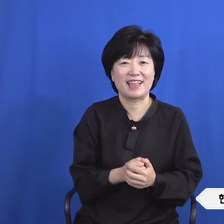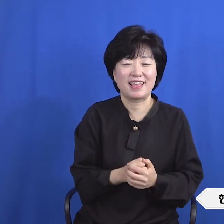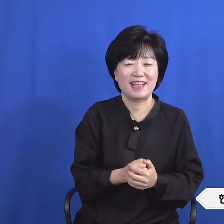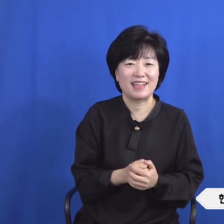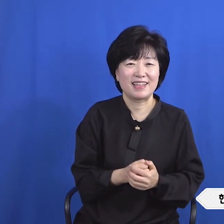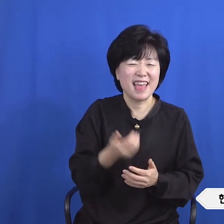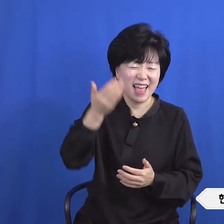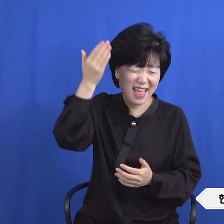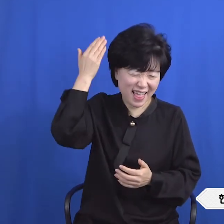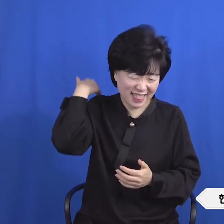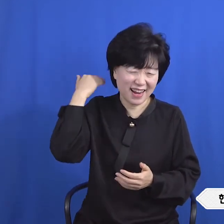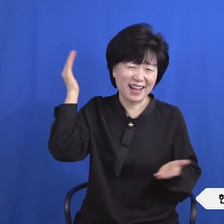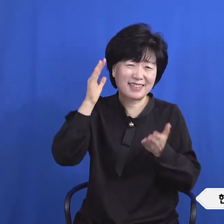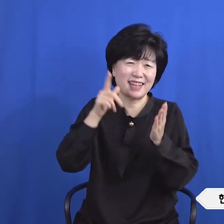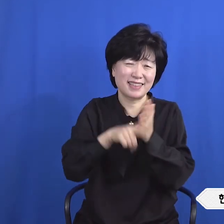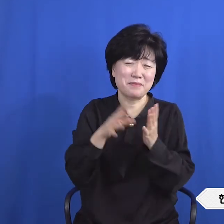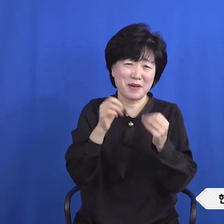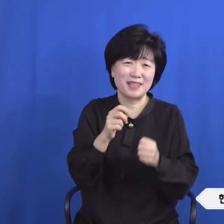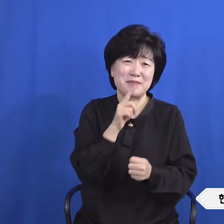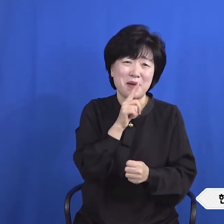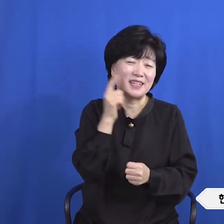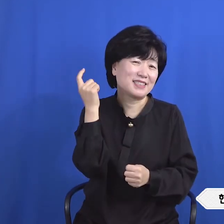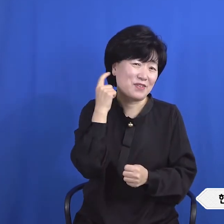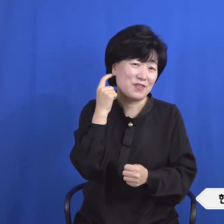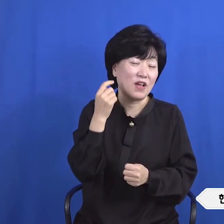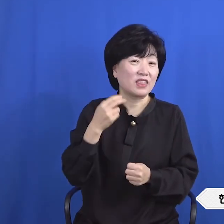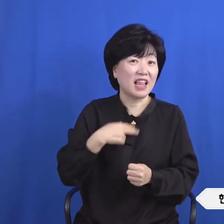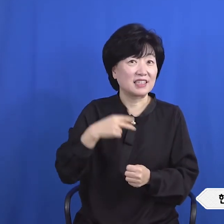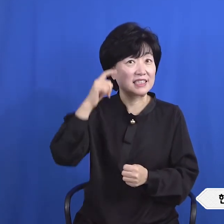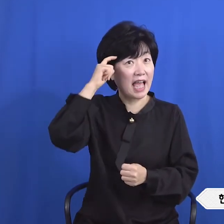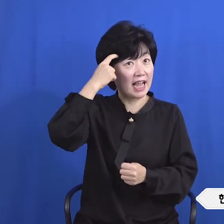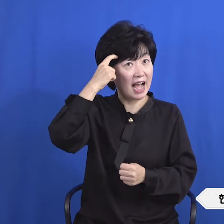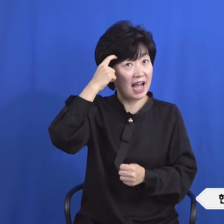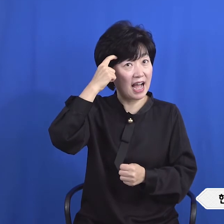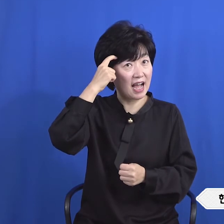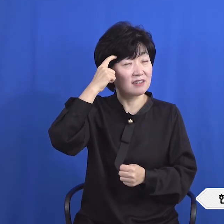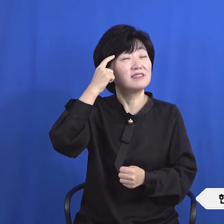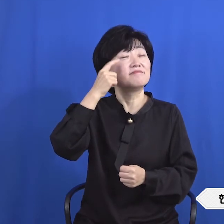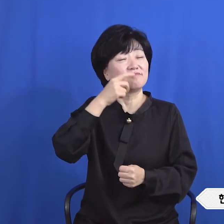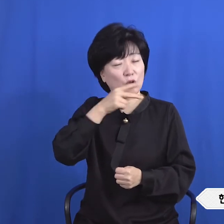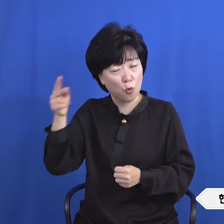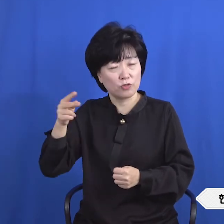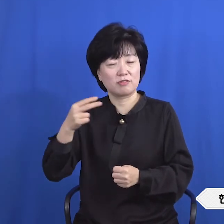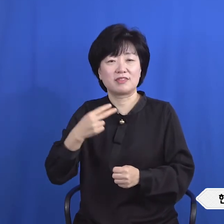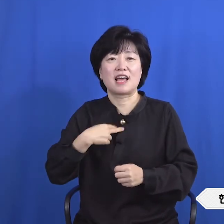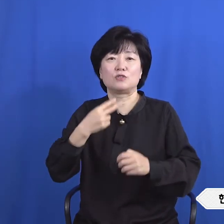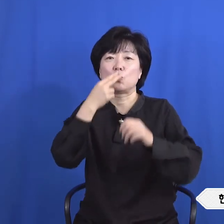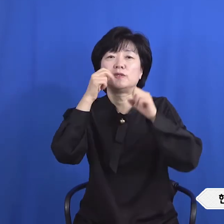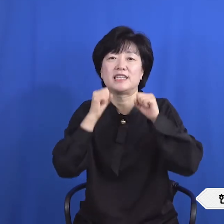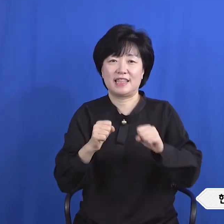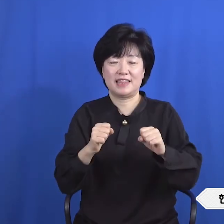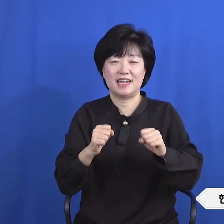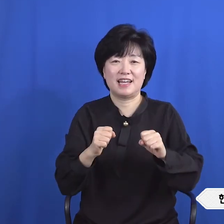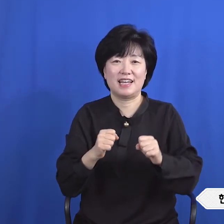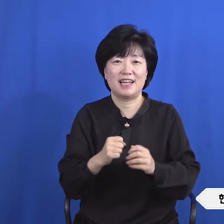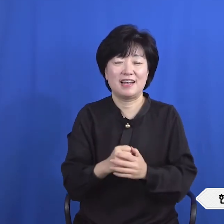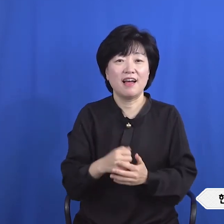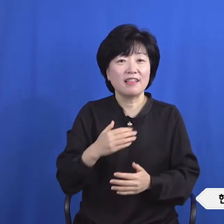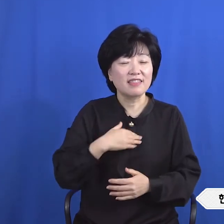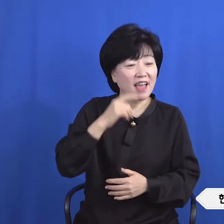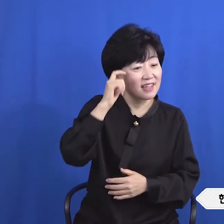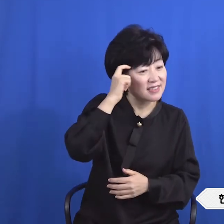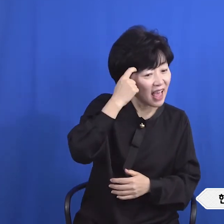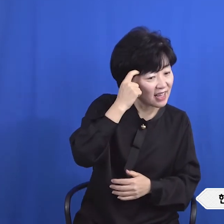에르고숨, 옛날 학창 시절에 많이 들으셨죠? 나는 생각한다, 고로 나는 존재한다.